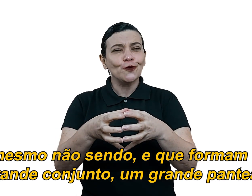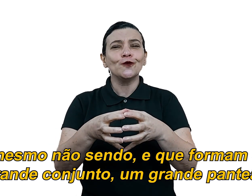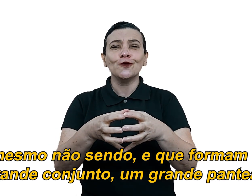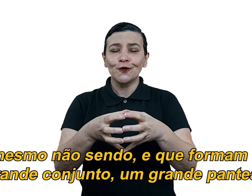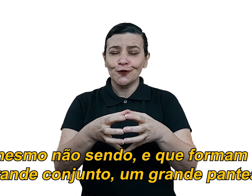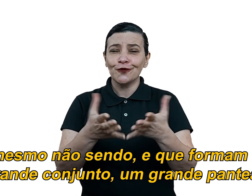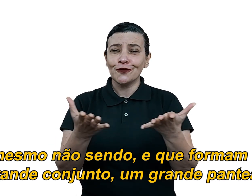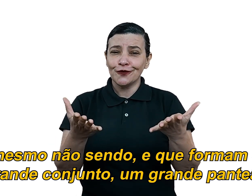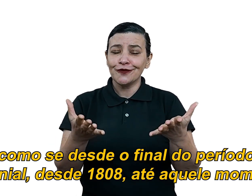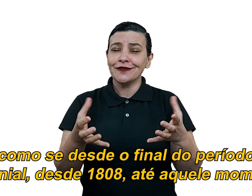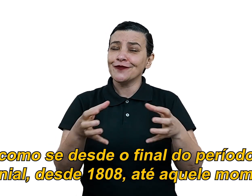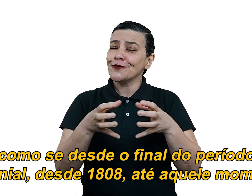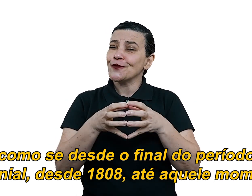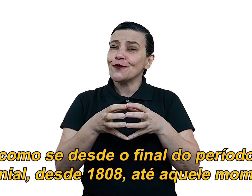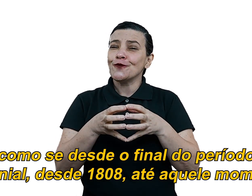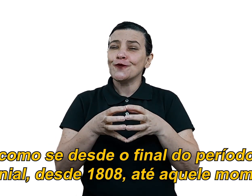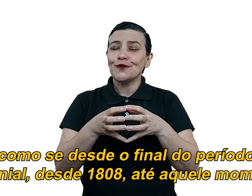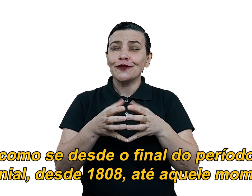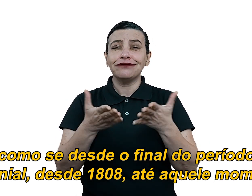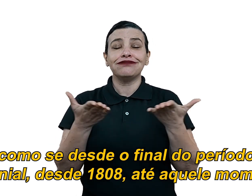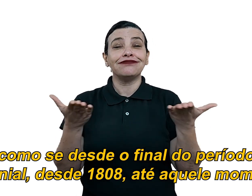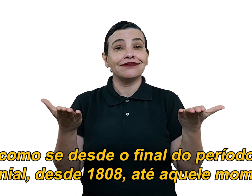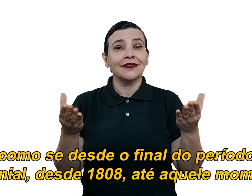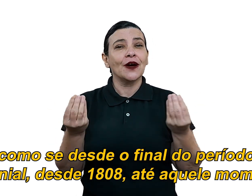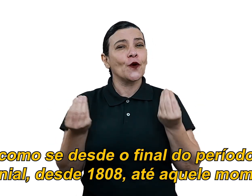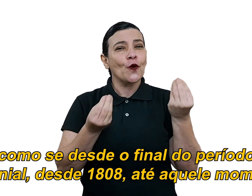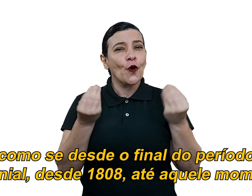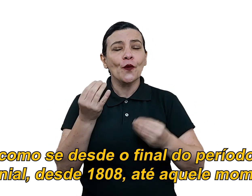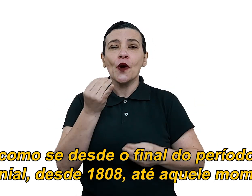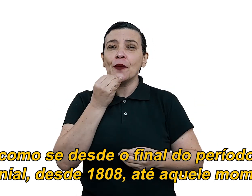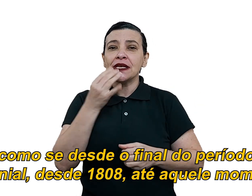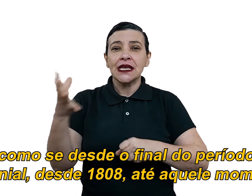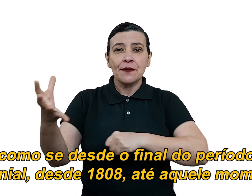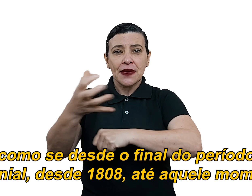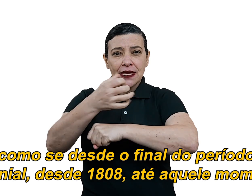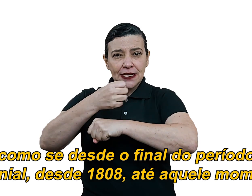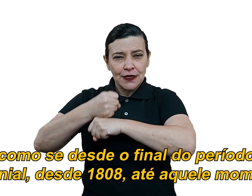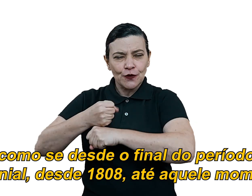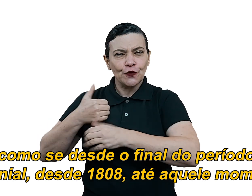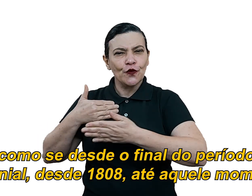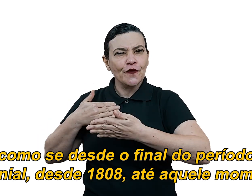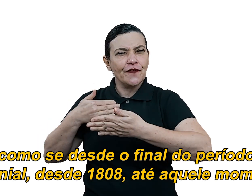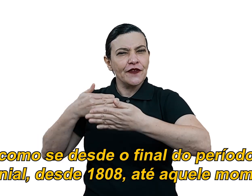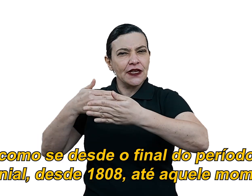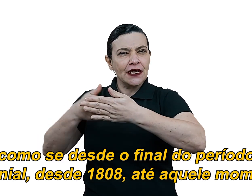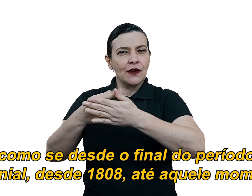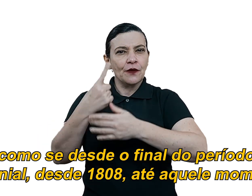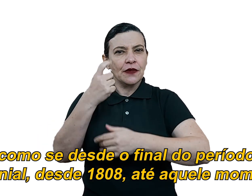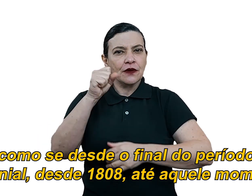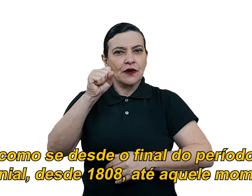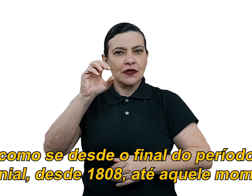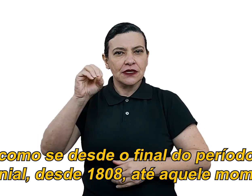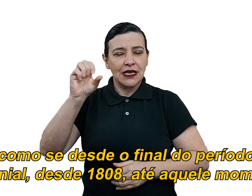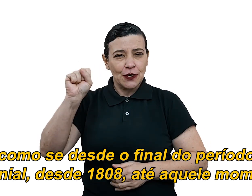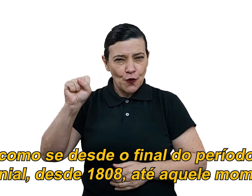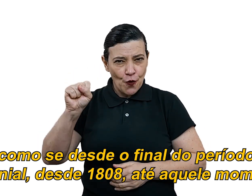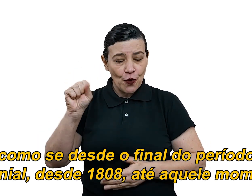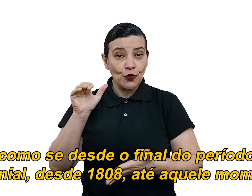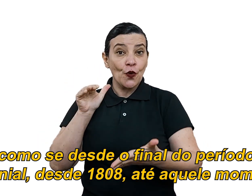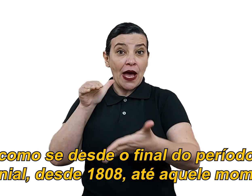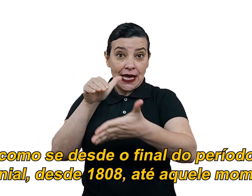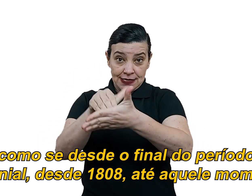um grande panteão, como se, desde o final do período colonial, desde